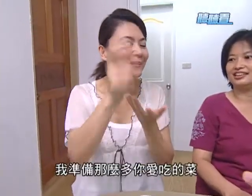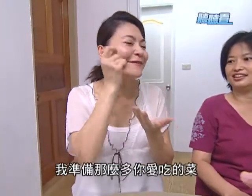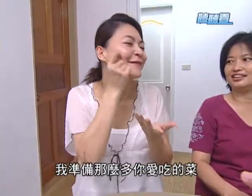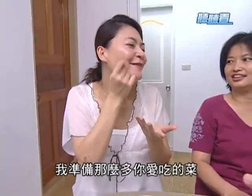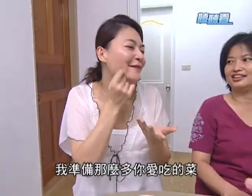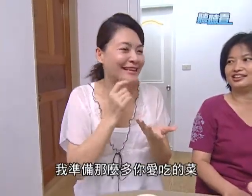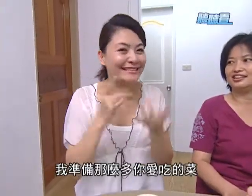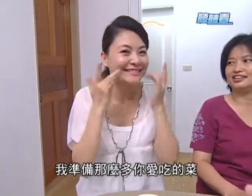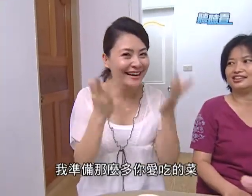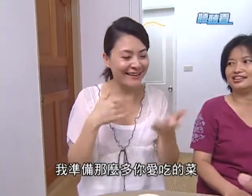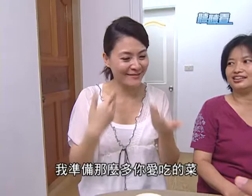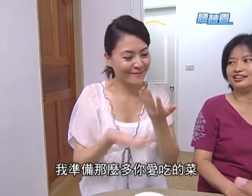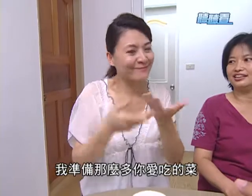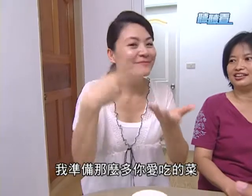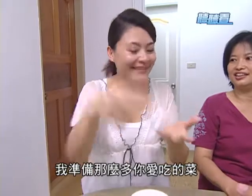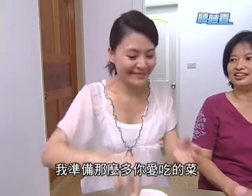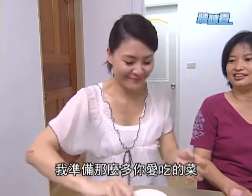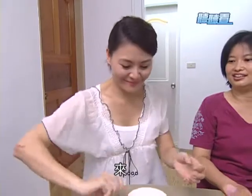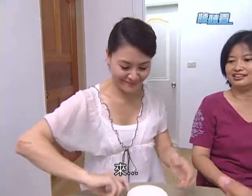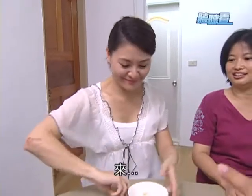多你爱吃的菜，来来来，